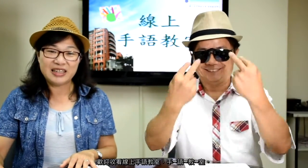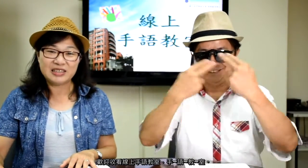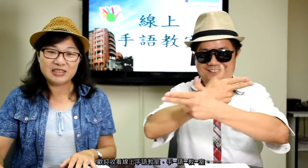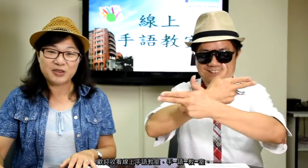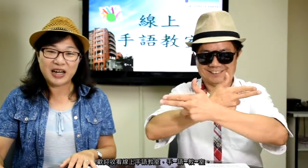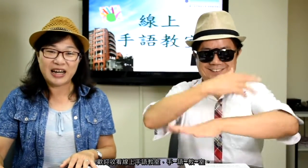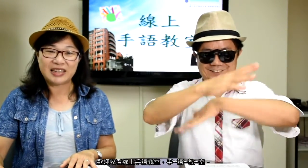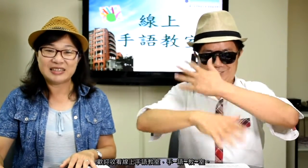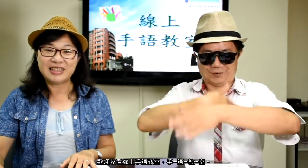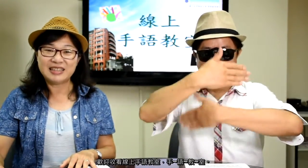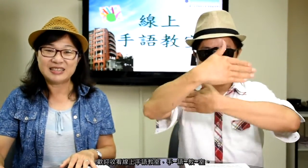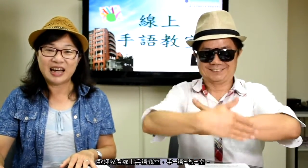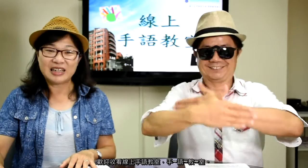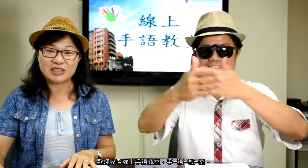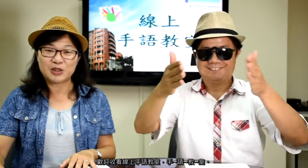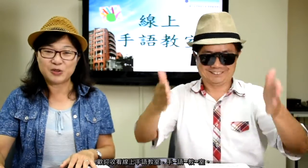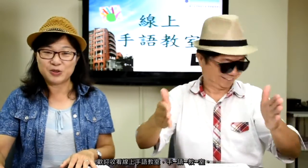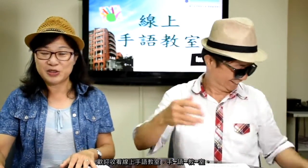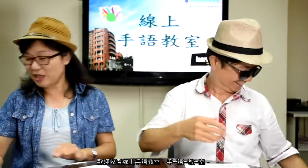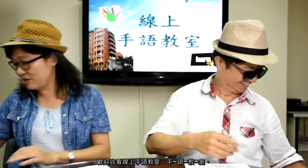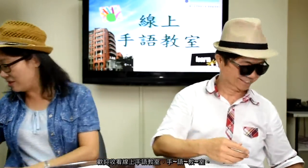迎收看线上手语教室。